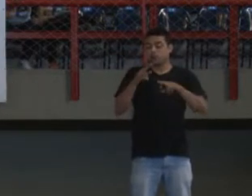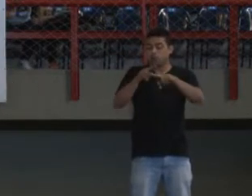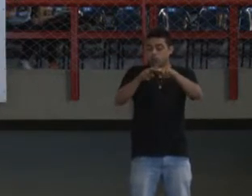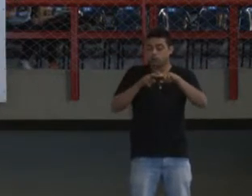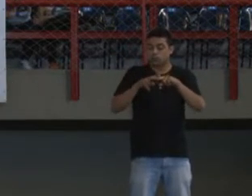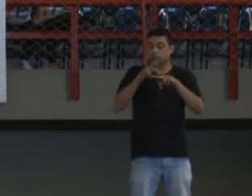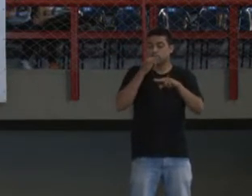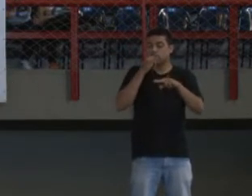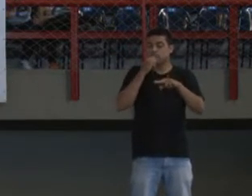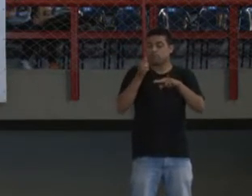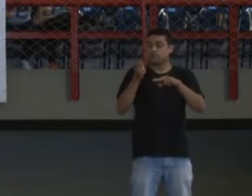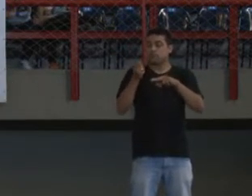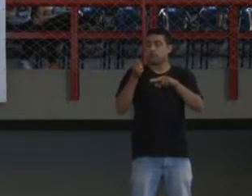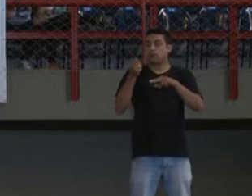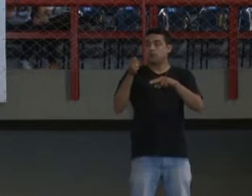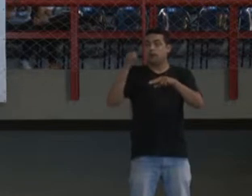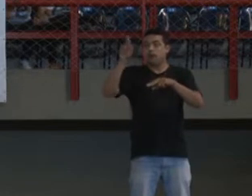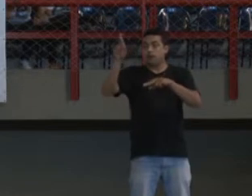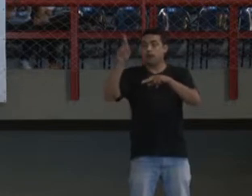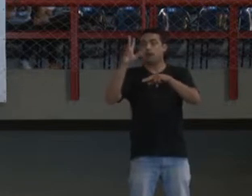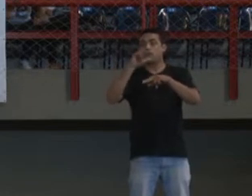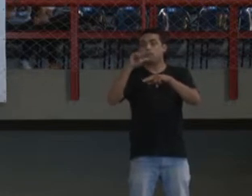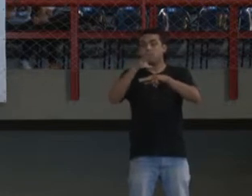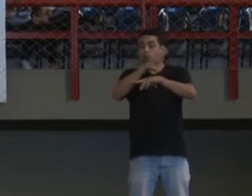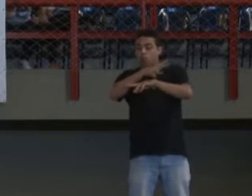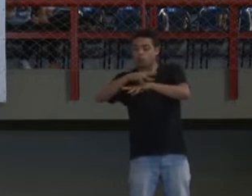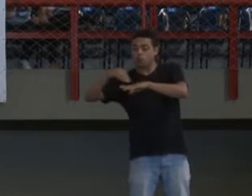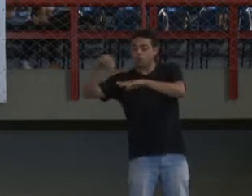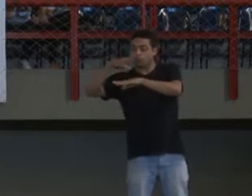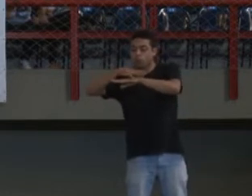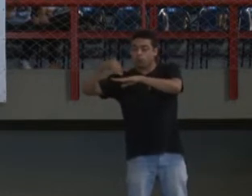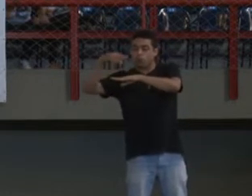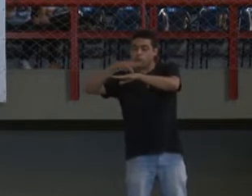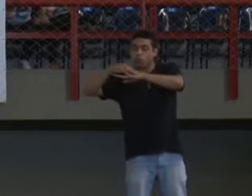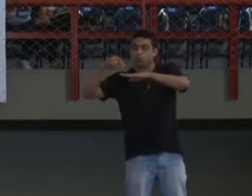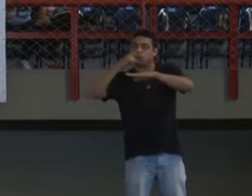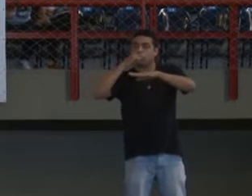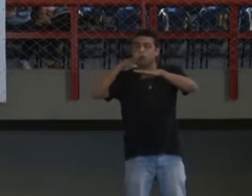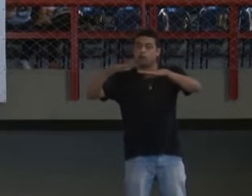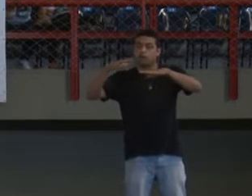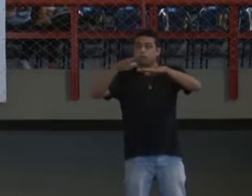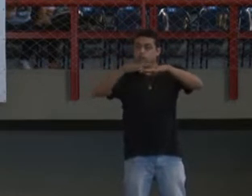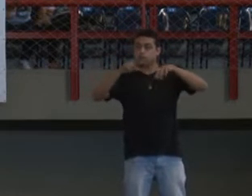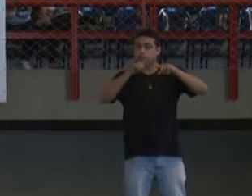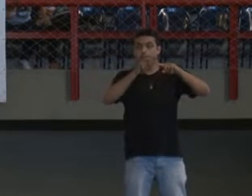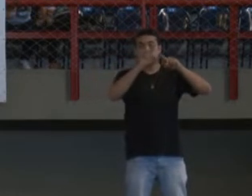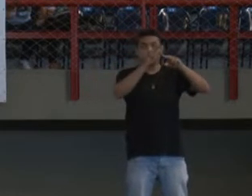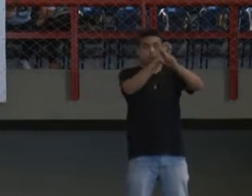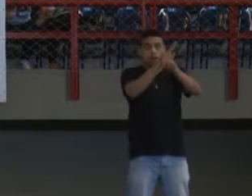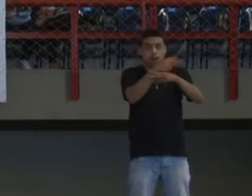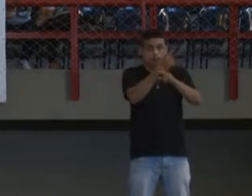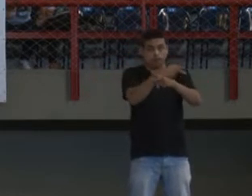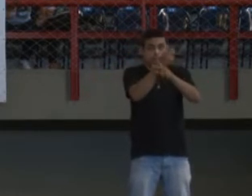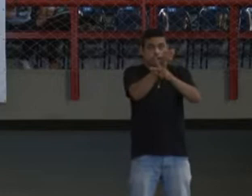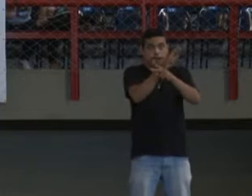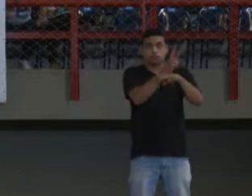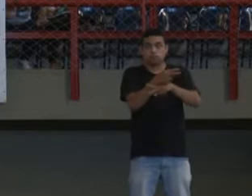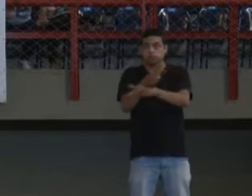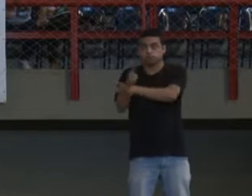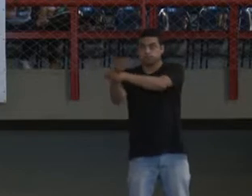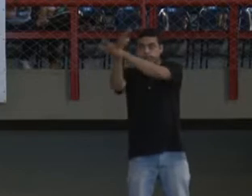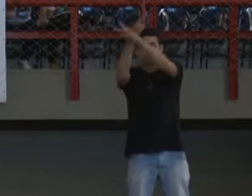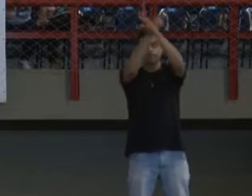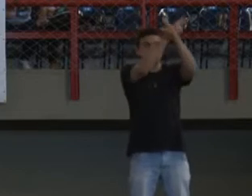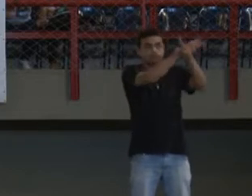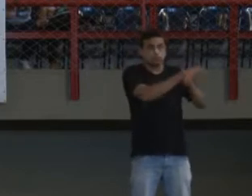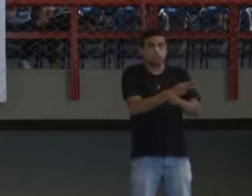ele vai subindo ali, ele vai chupando o ar do continente. Então, o ar, ele se desloca nesse sentido. Então, durante a